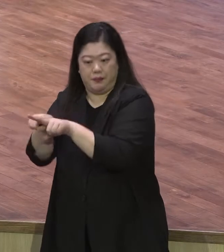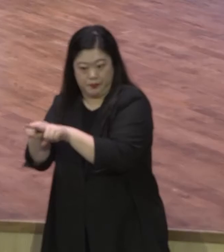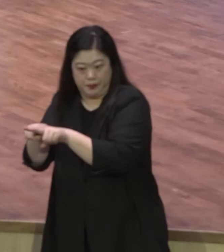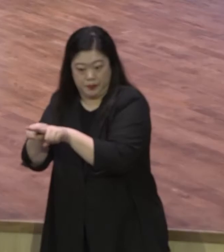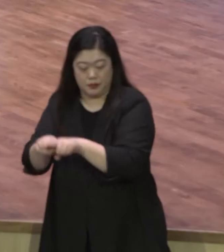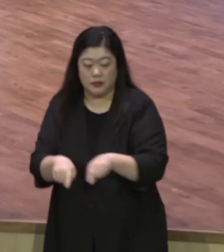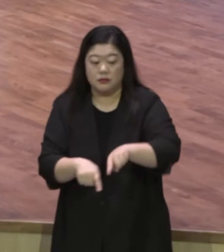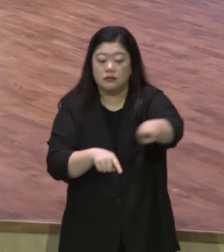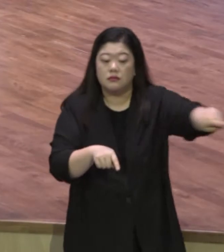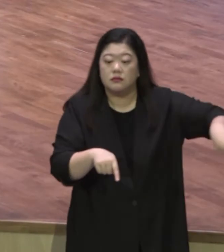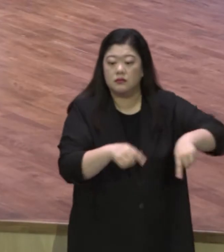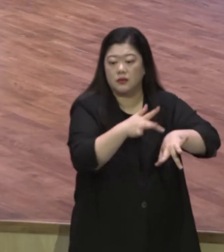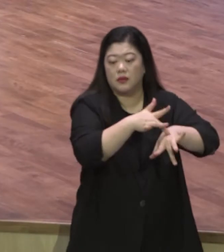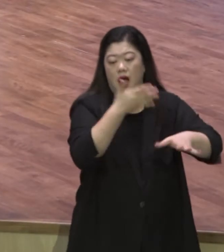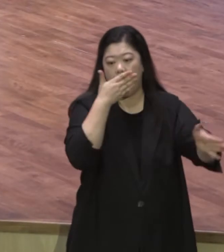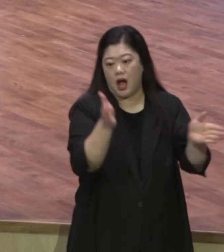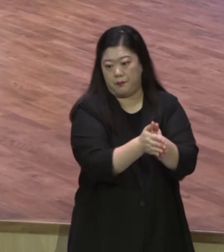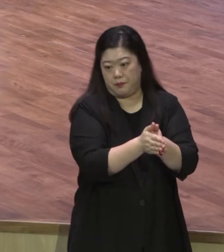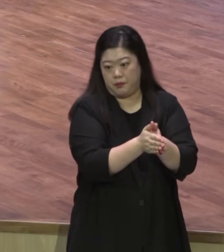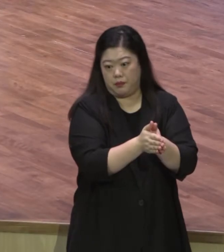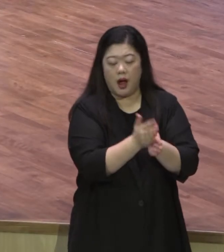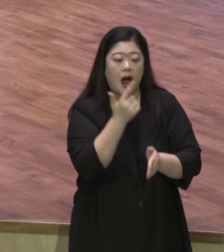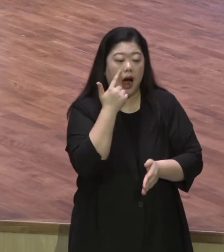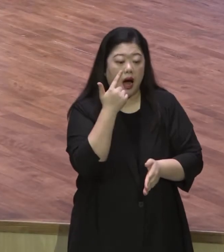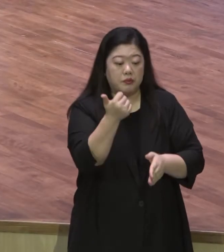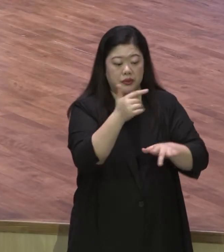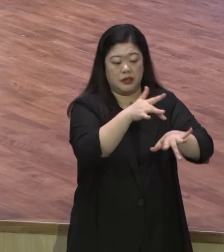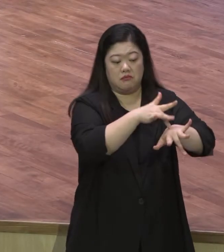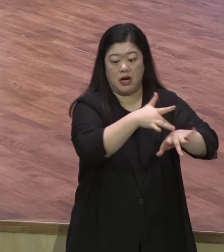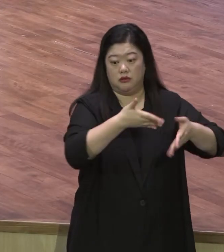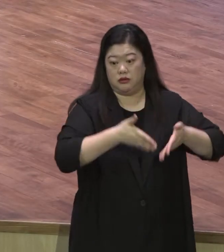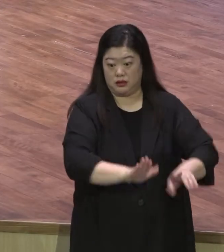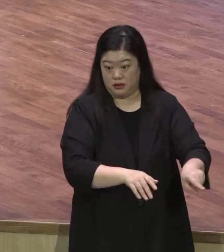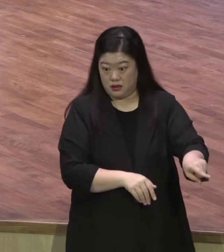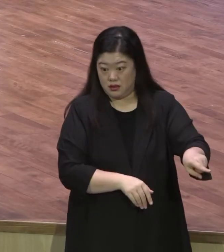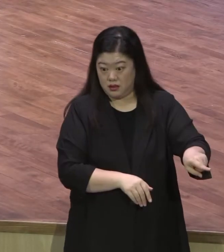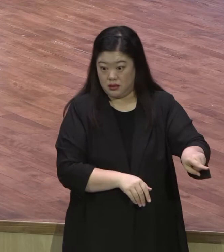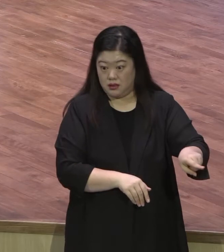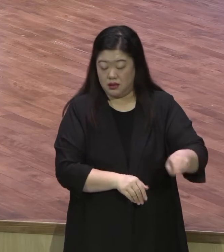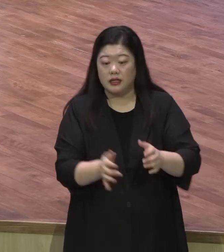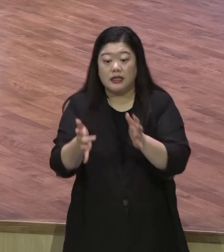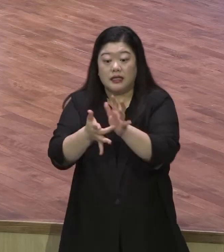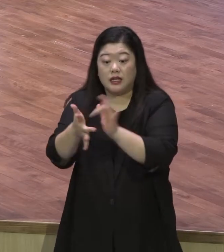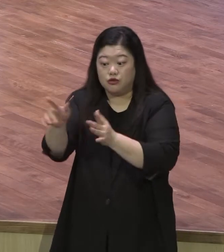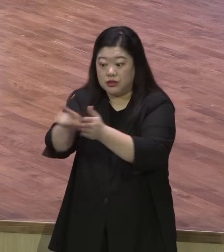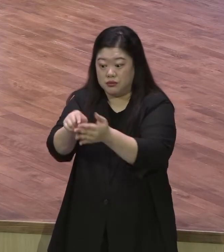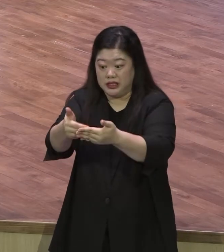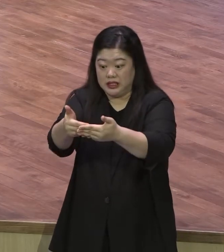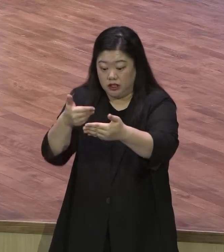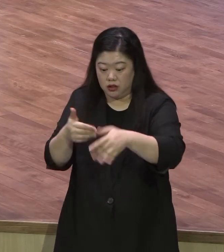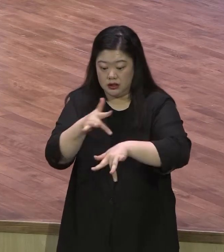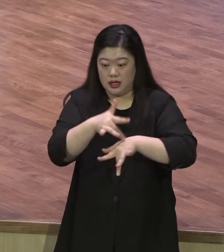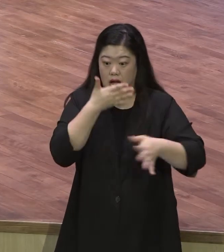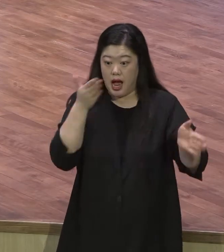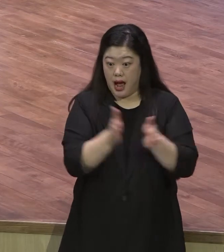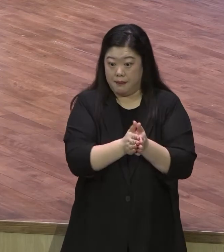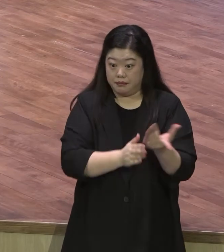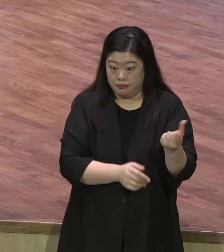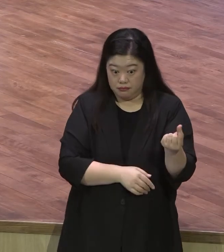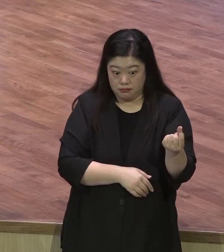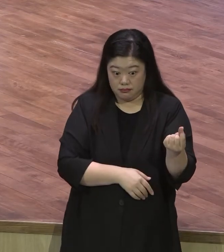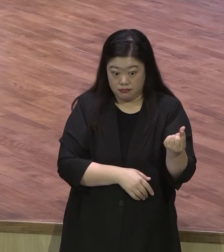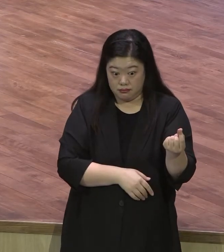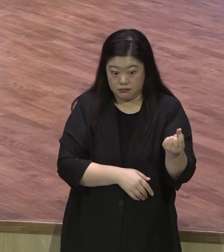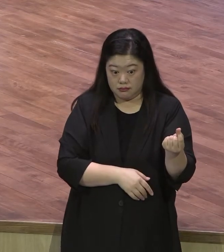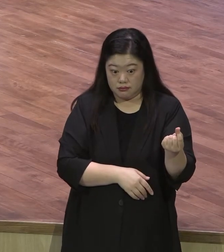우리도 그래서 짠 옛날에 다 그듭나기 전에는 너희 아비 마귀 너희